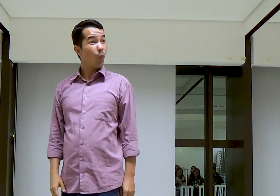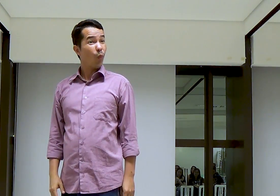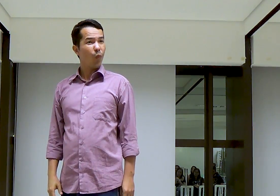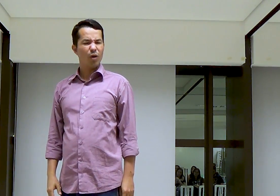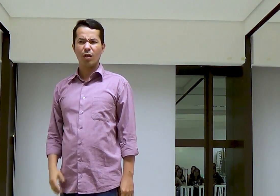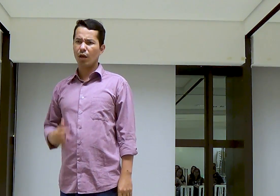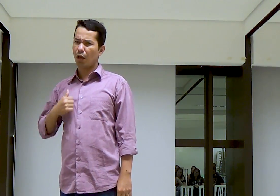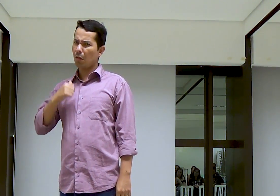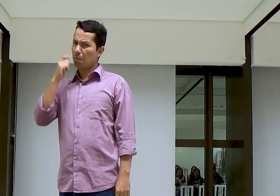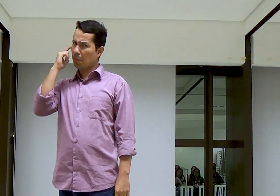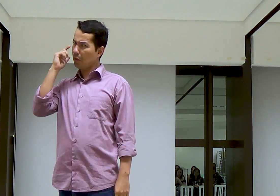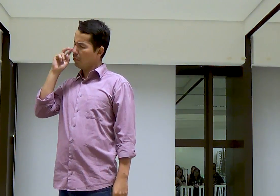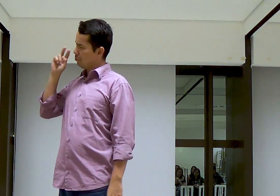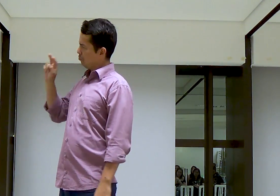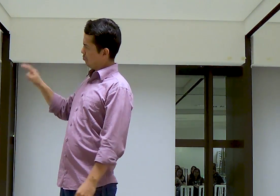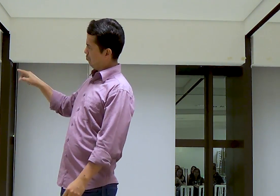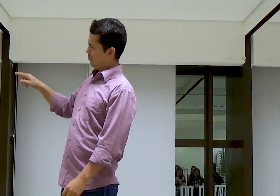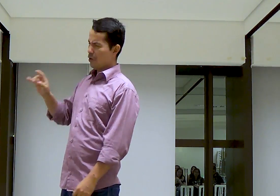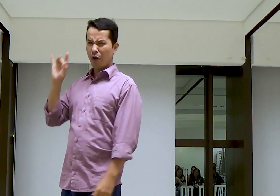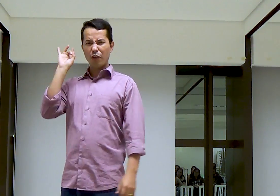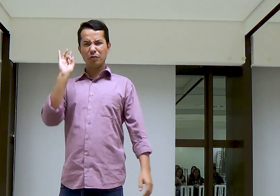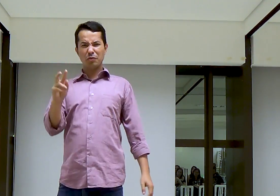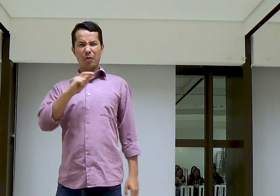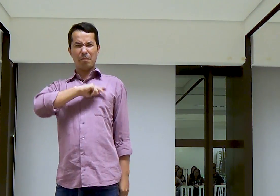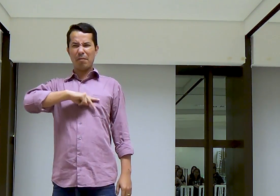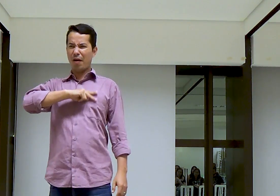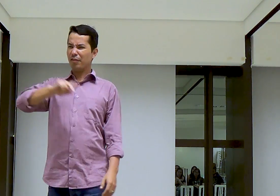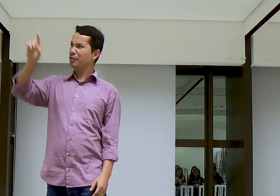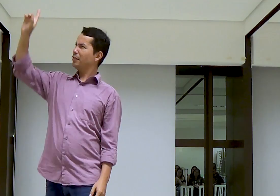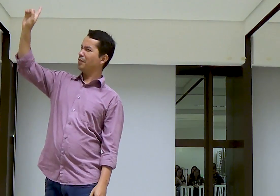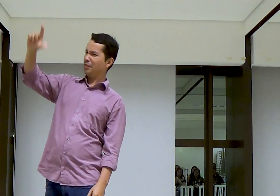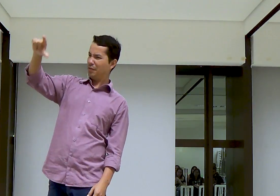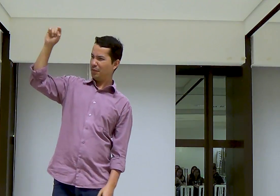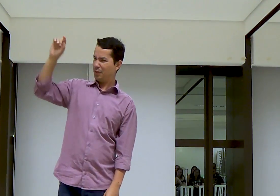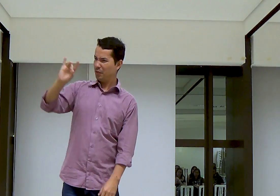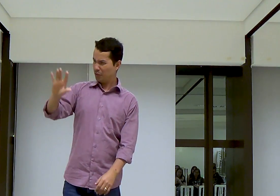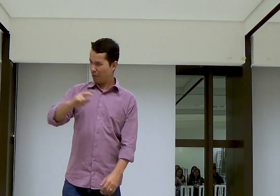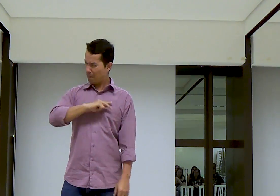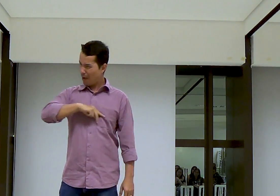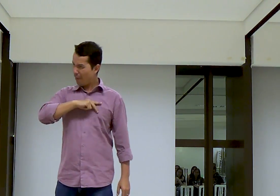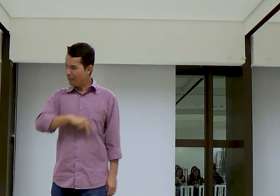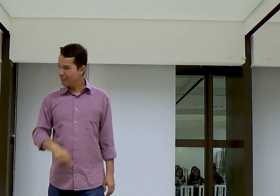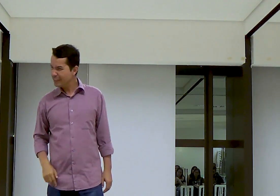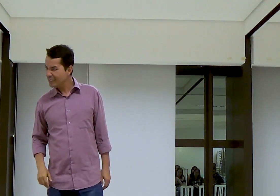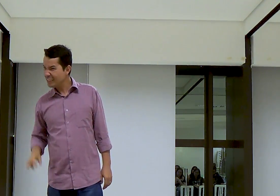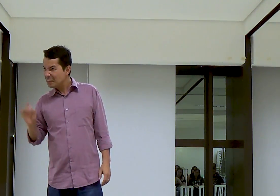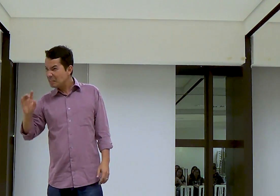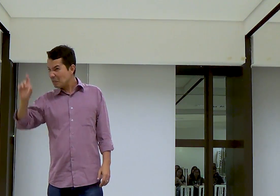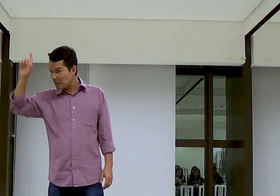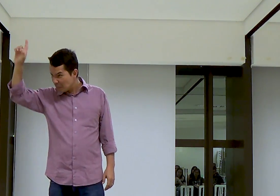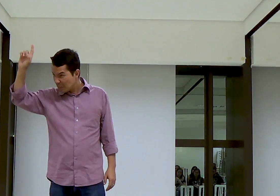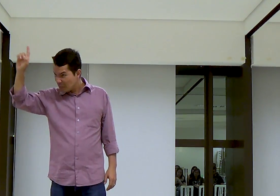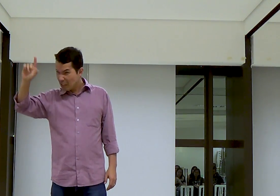Puxa, eu fico pensando assim, como que pode? Foi só Paulo que Deus